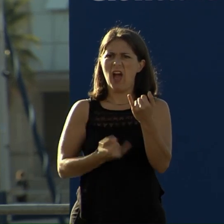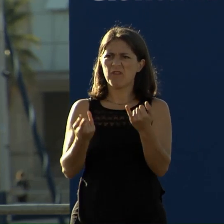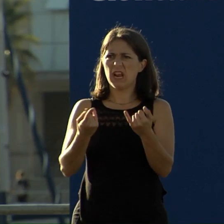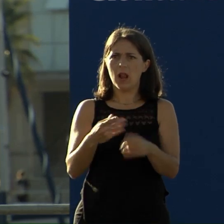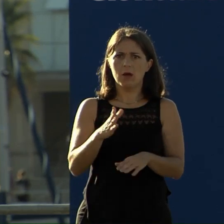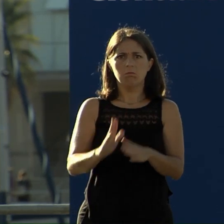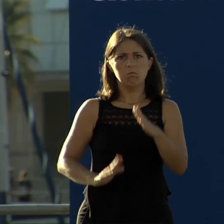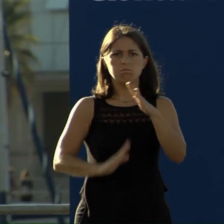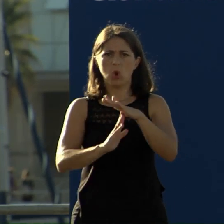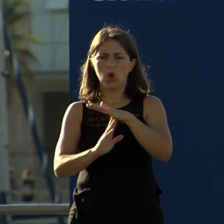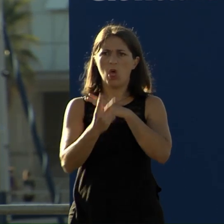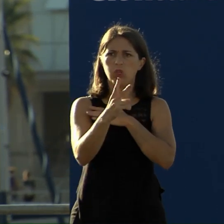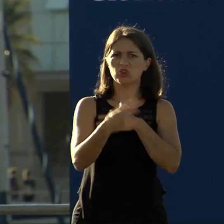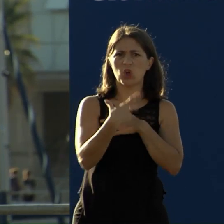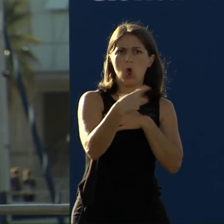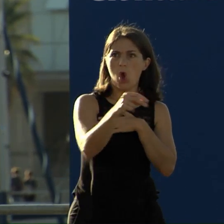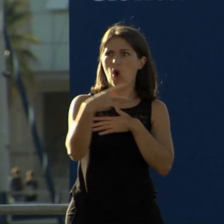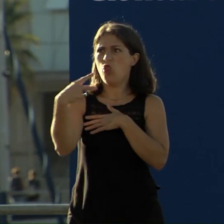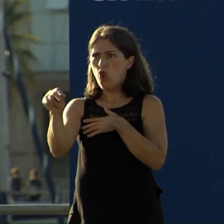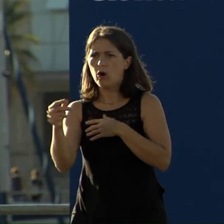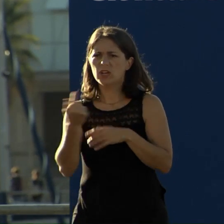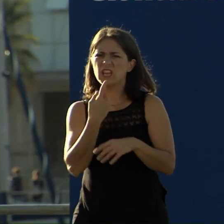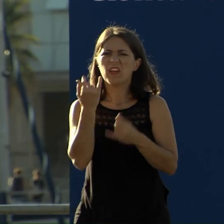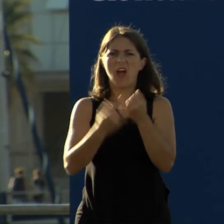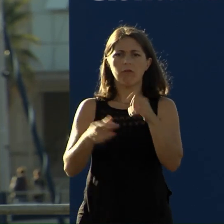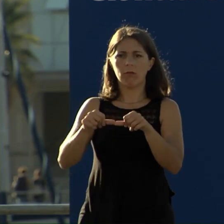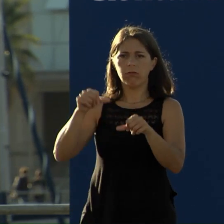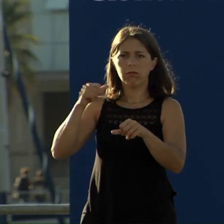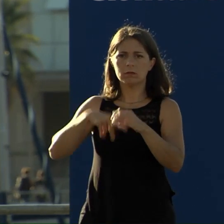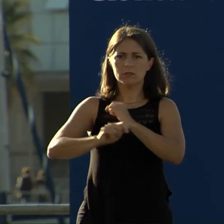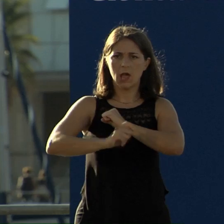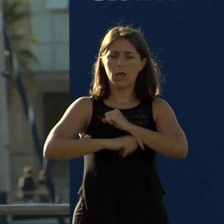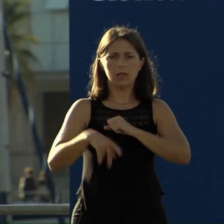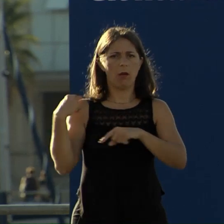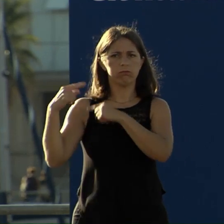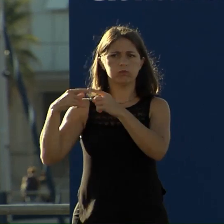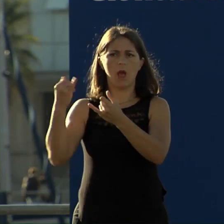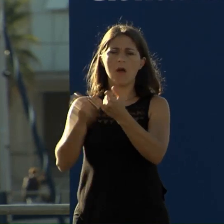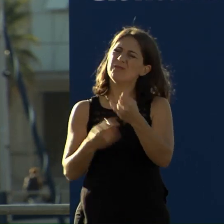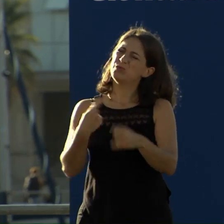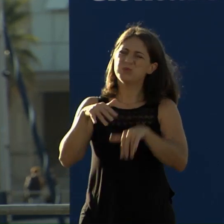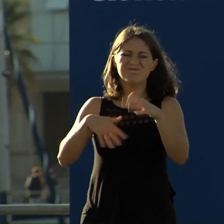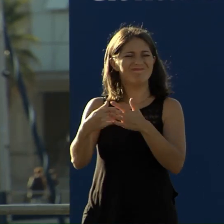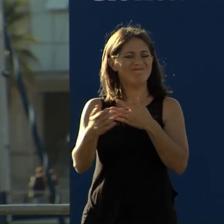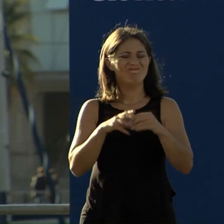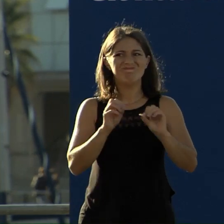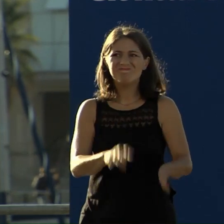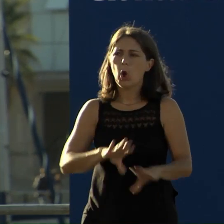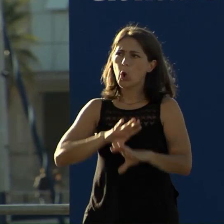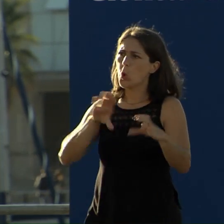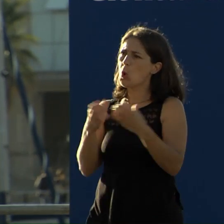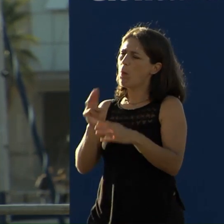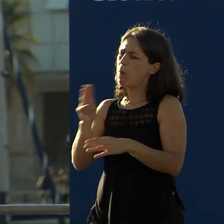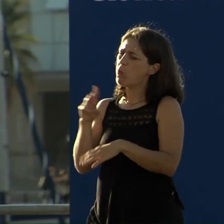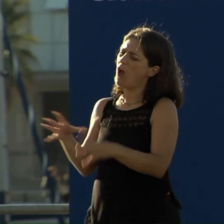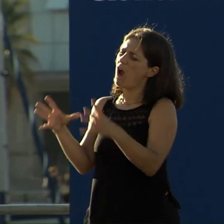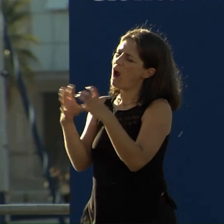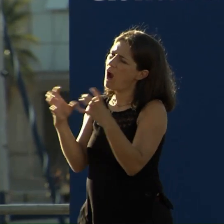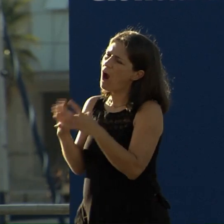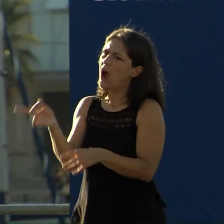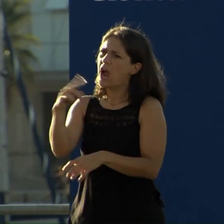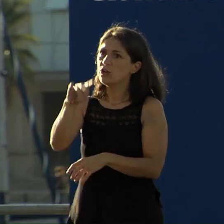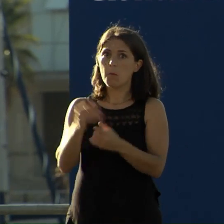noes. Los que defienden la estrategia tradicional del partido, hay que dar una abstención, hay que pactar con el Partido Popular. Y los